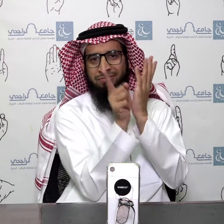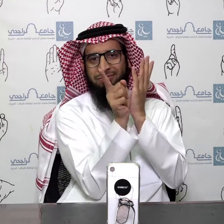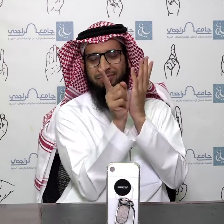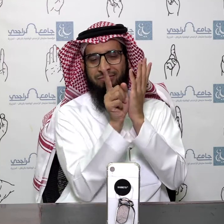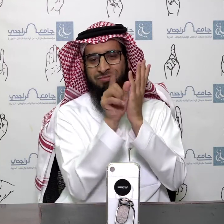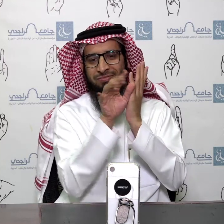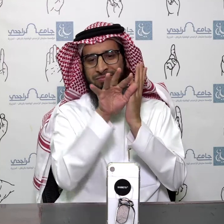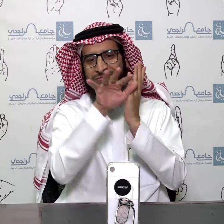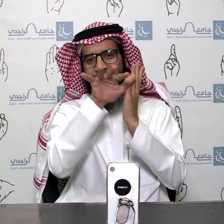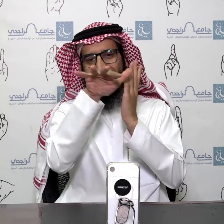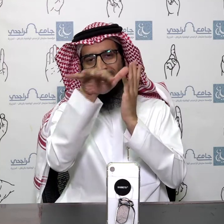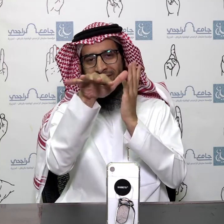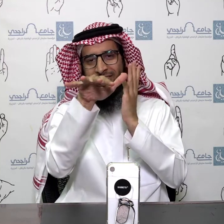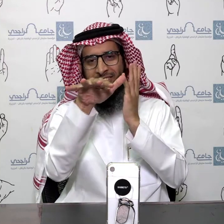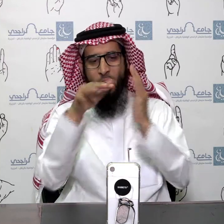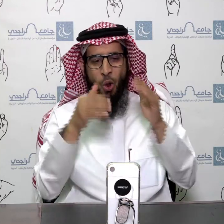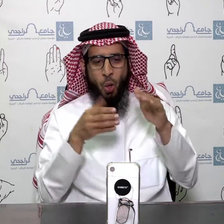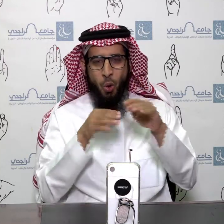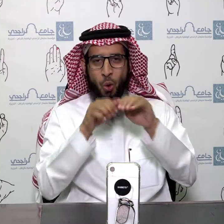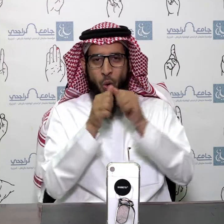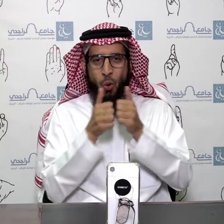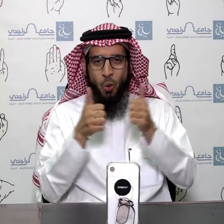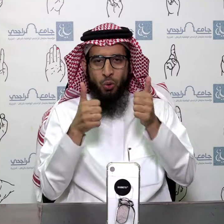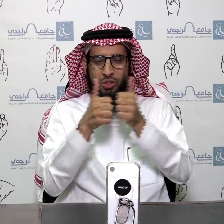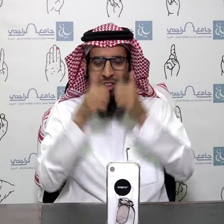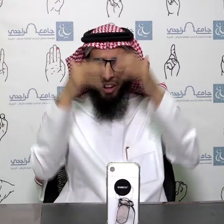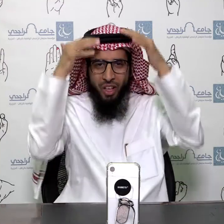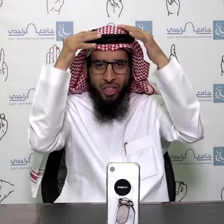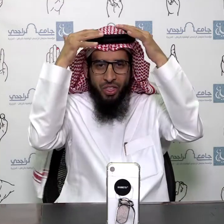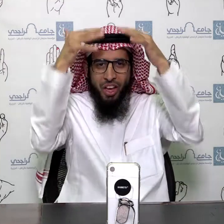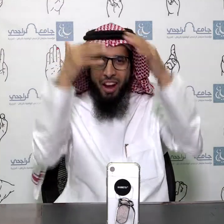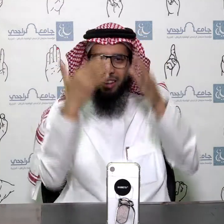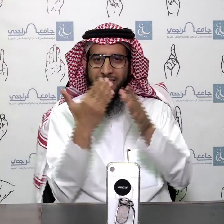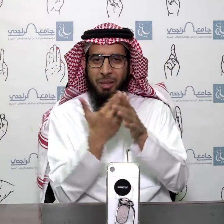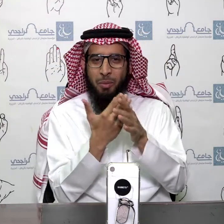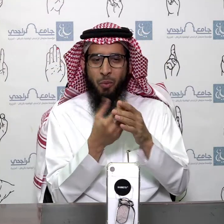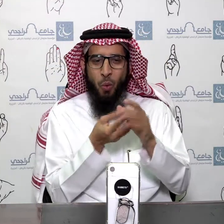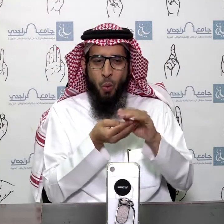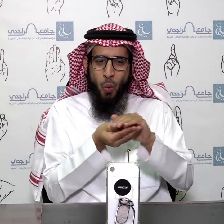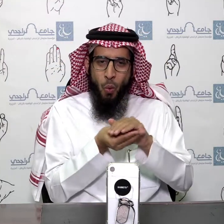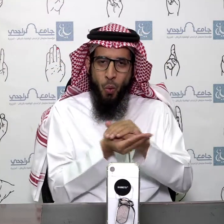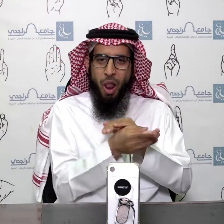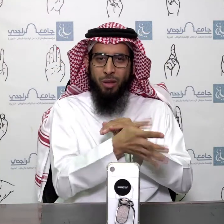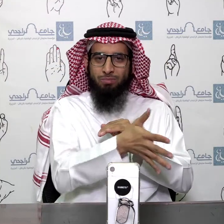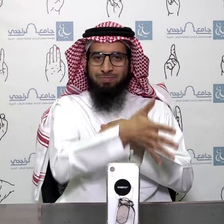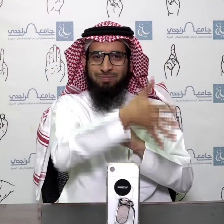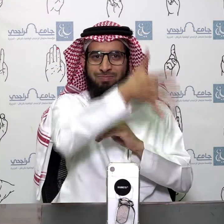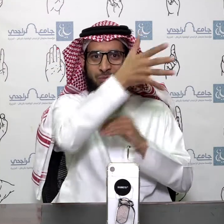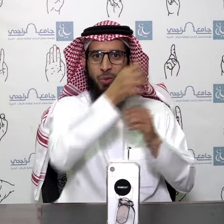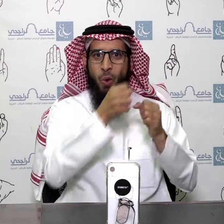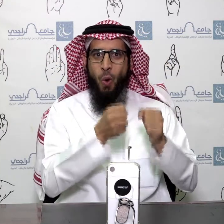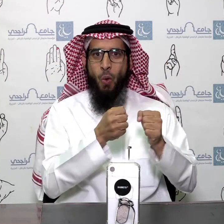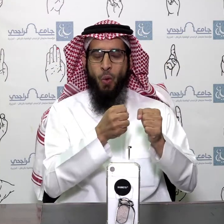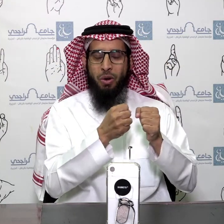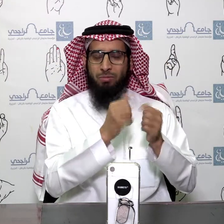الأسرة، والساعد الذي تتحقق به أنواع النصرة،